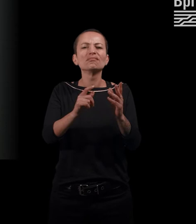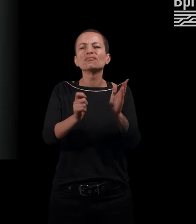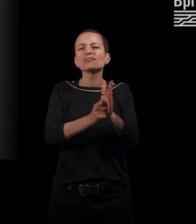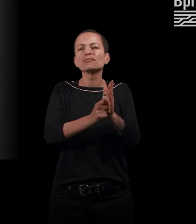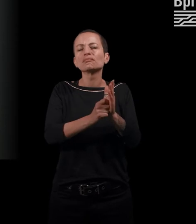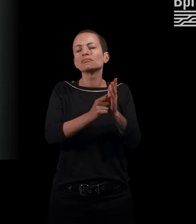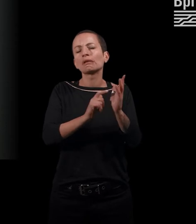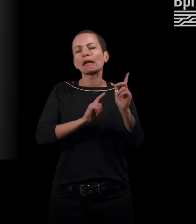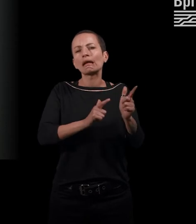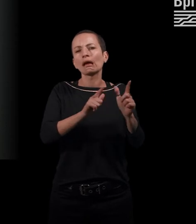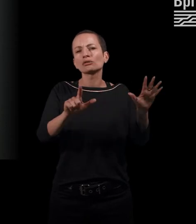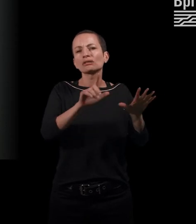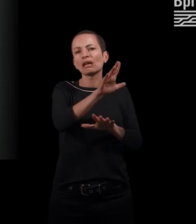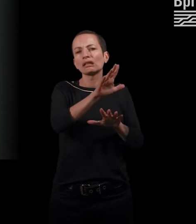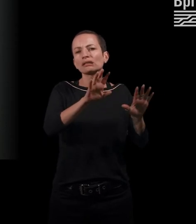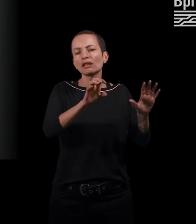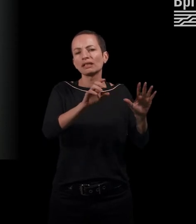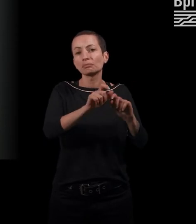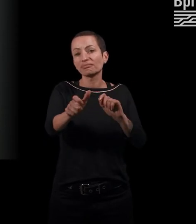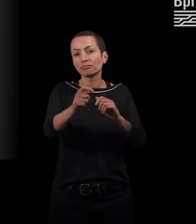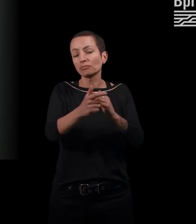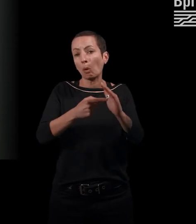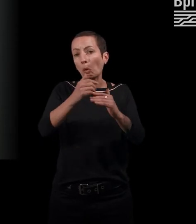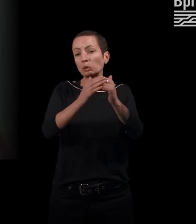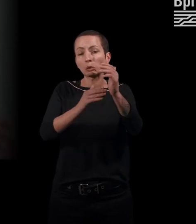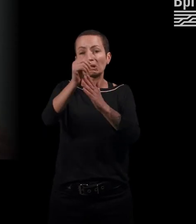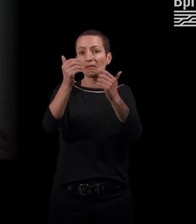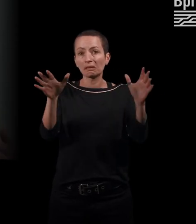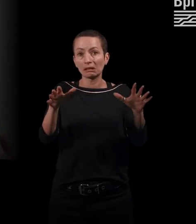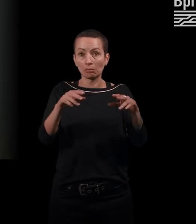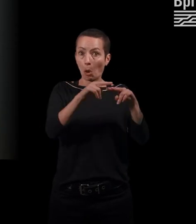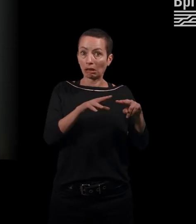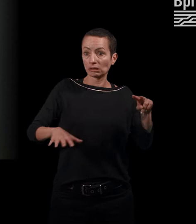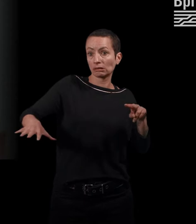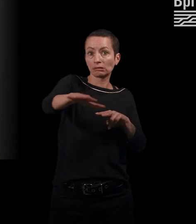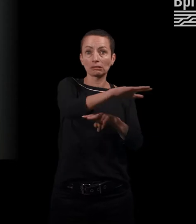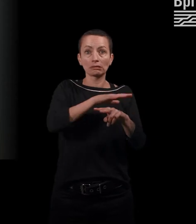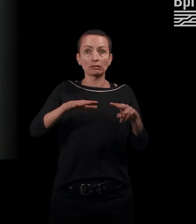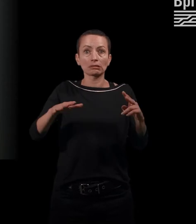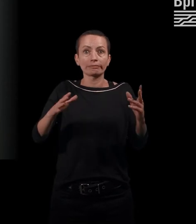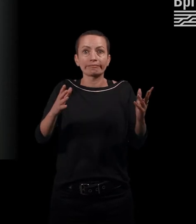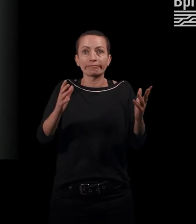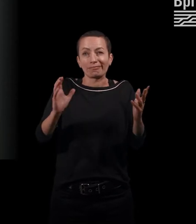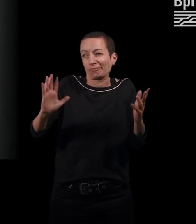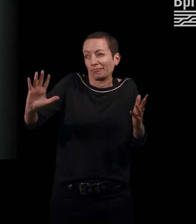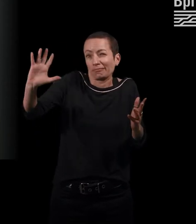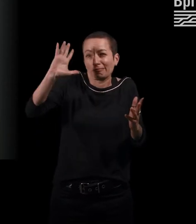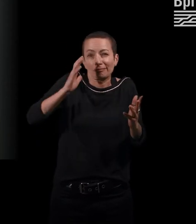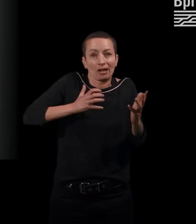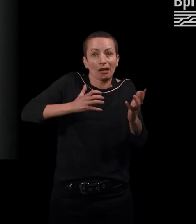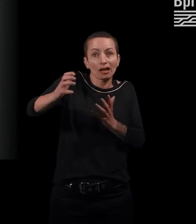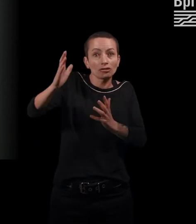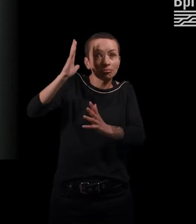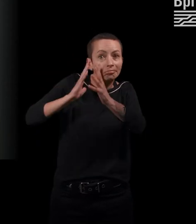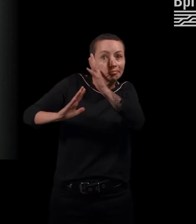reconstruit après la guerre de 75-90 par une société foncière. Le reste de la ville reste un palimpseste très riche, un